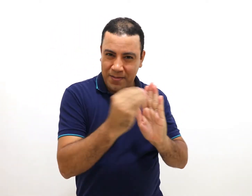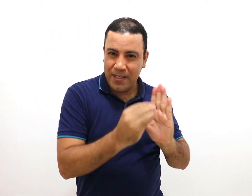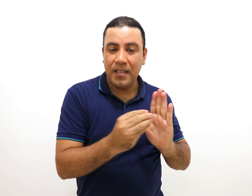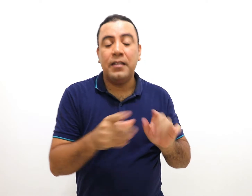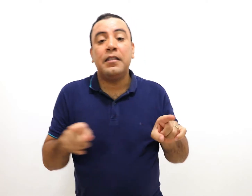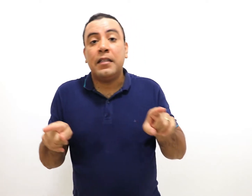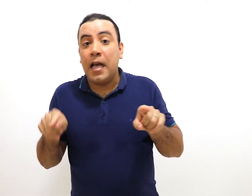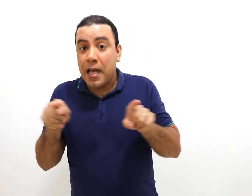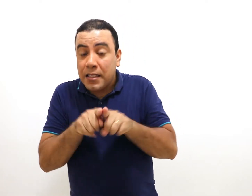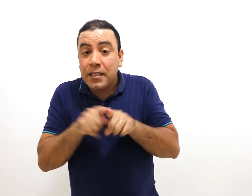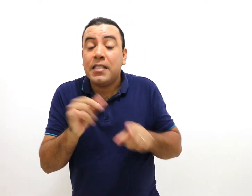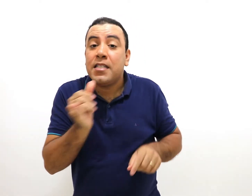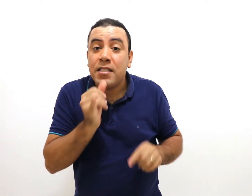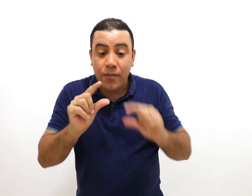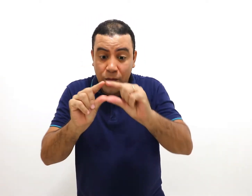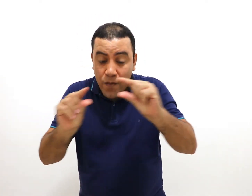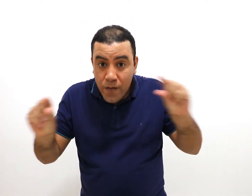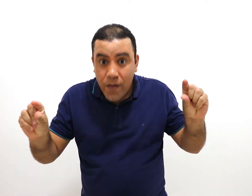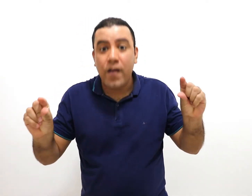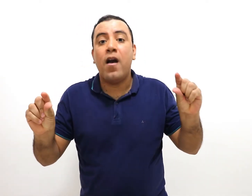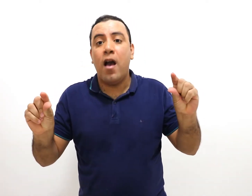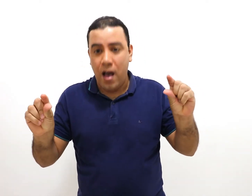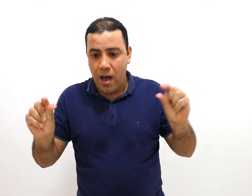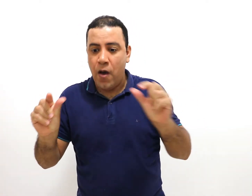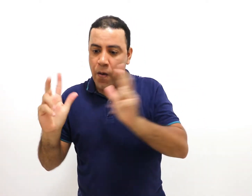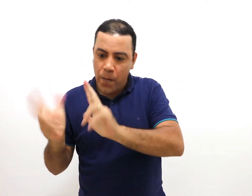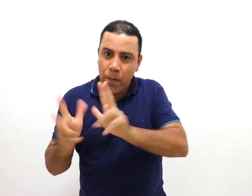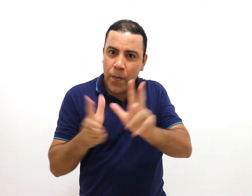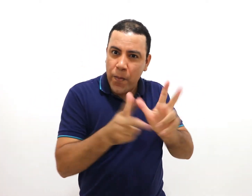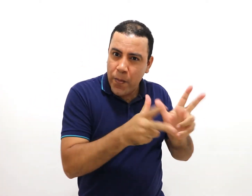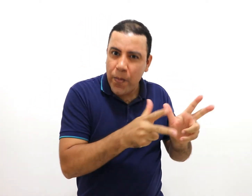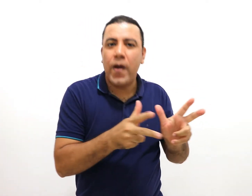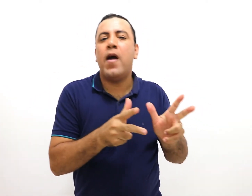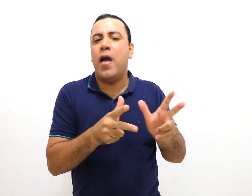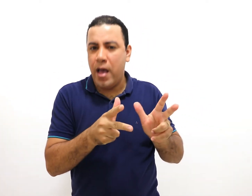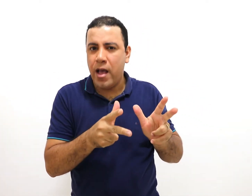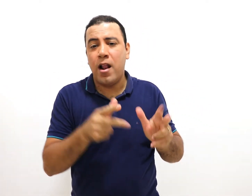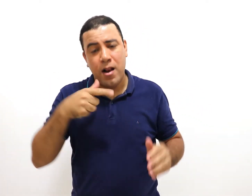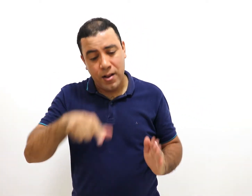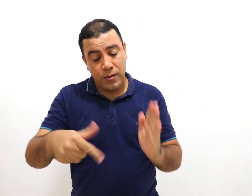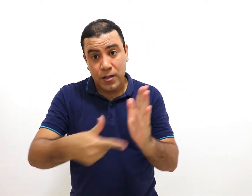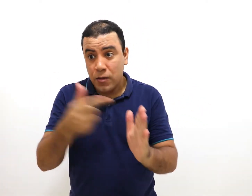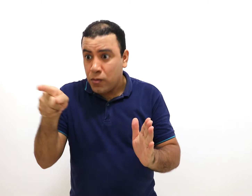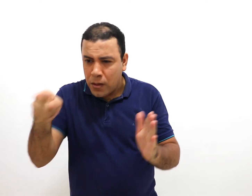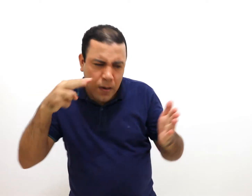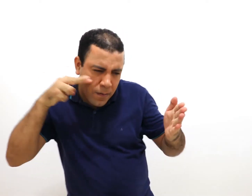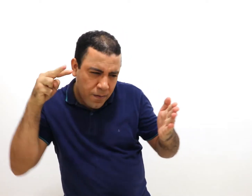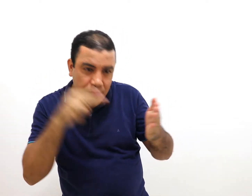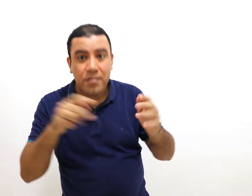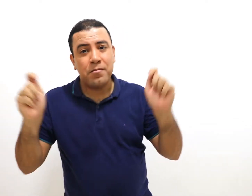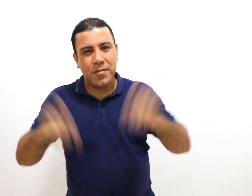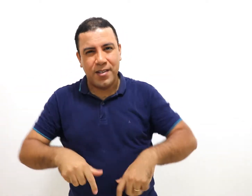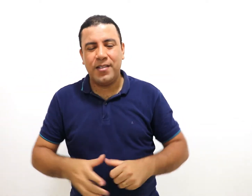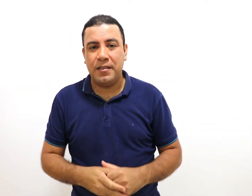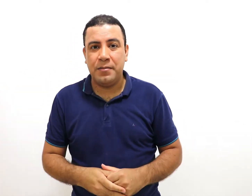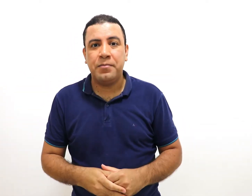oferecendo ao estudante insumo oracional diretamente na estrutura da segunda língua. Acrescentamos imagens